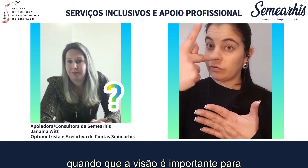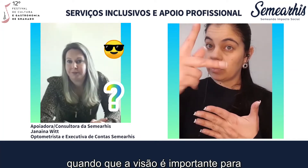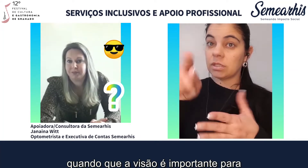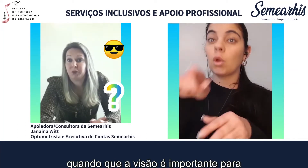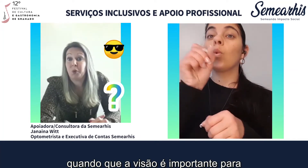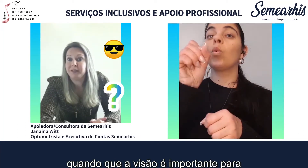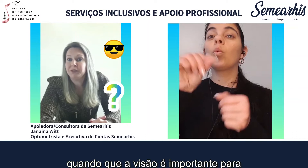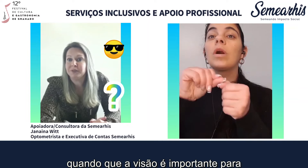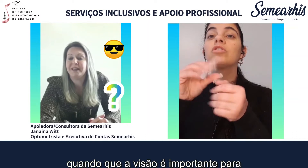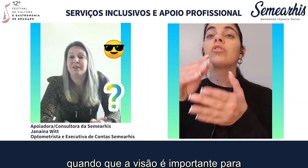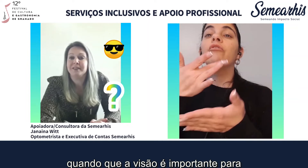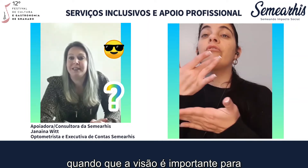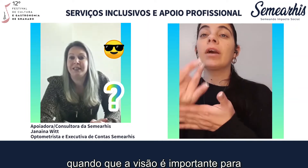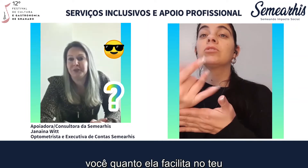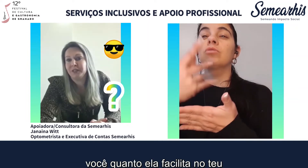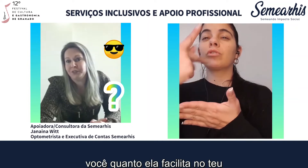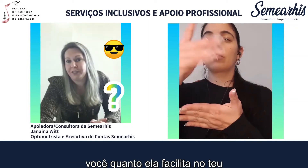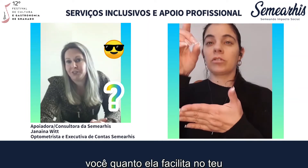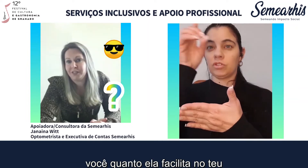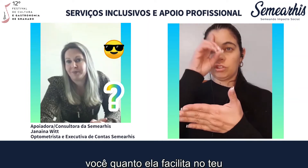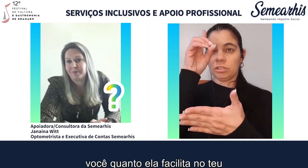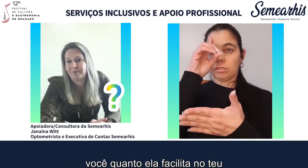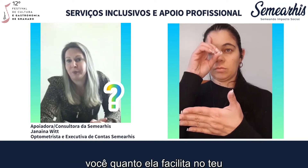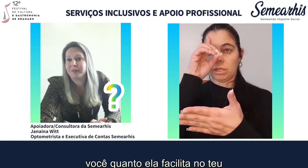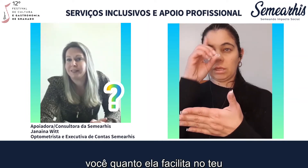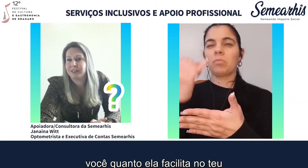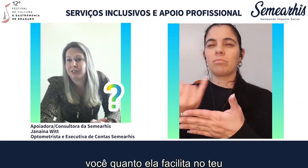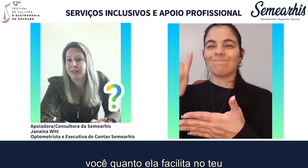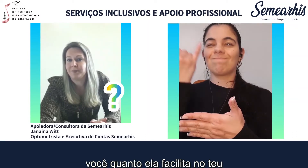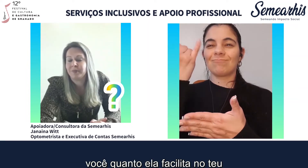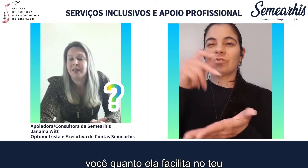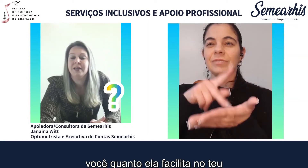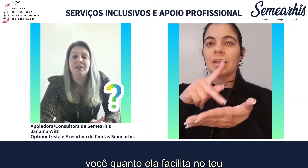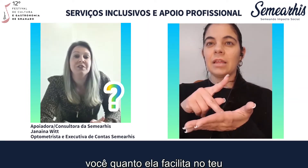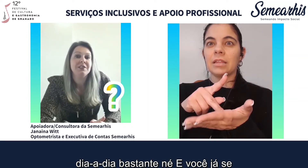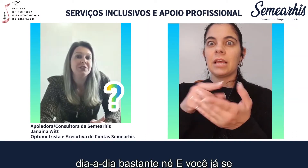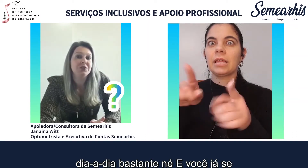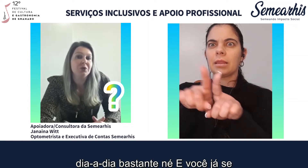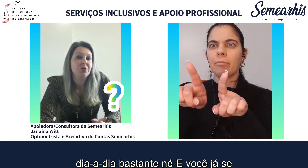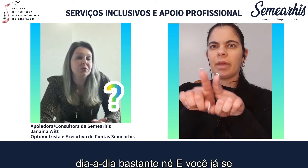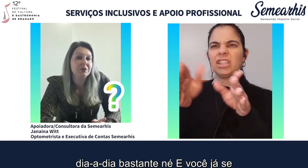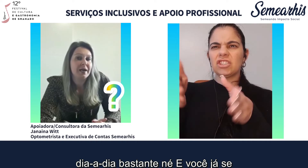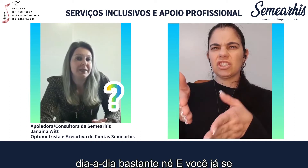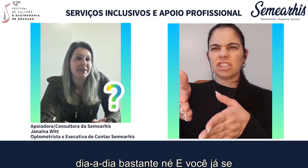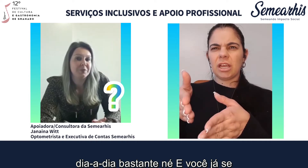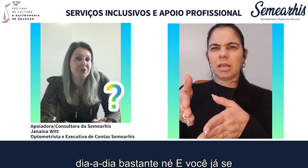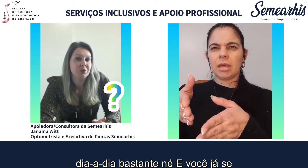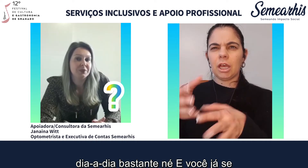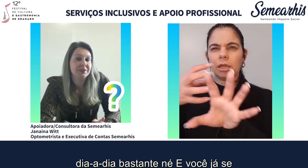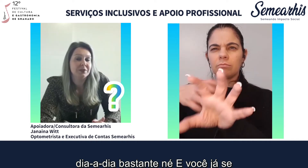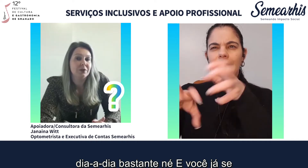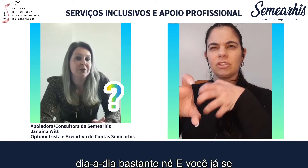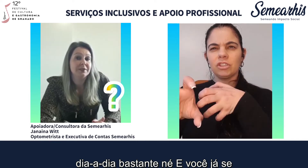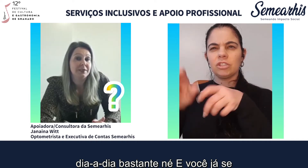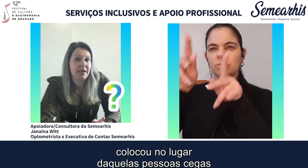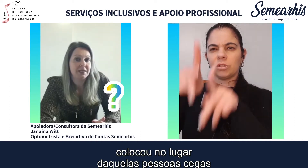você? Quanto ela facilita no teu dia a dia? Bastante, né? E você já se colocou no lugar daquelas